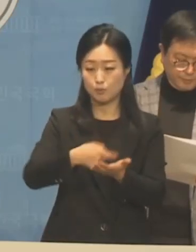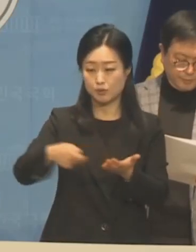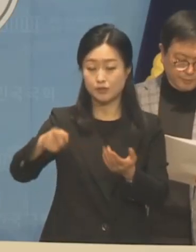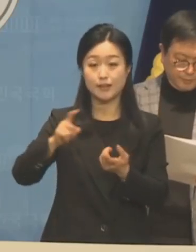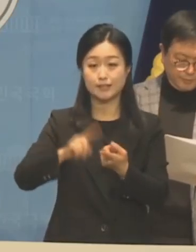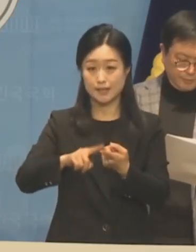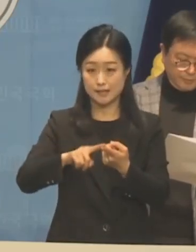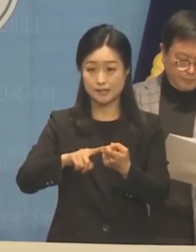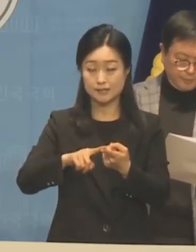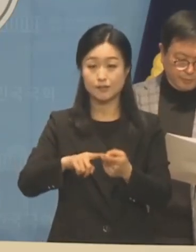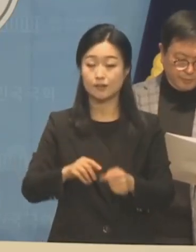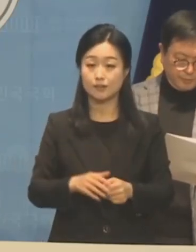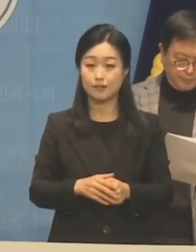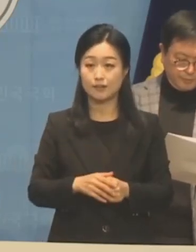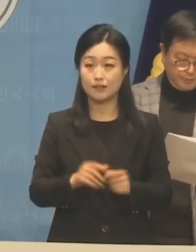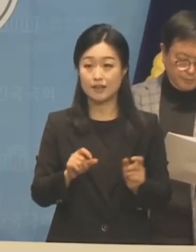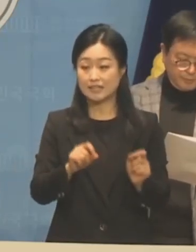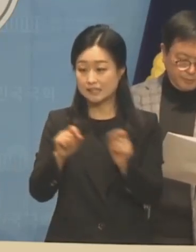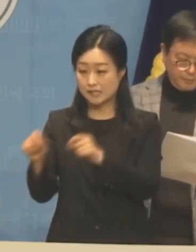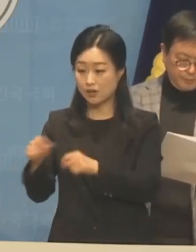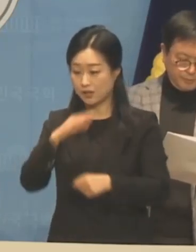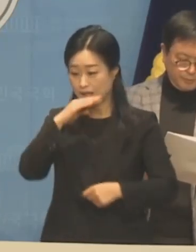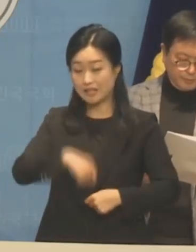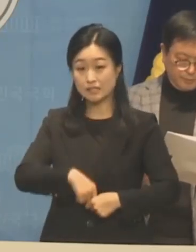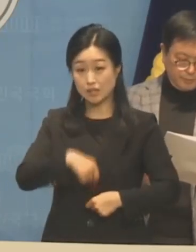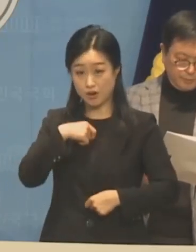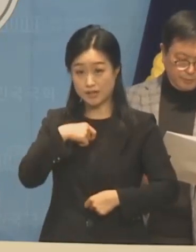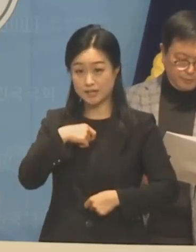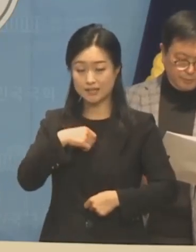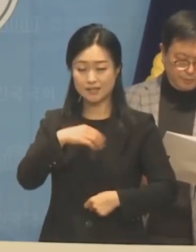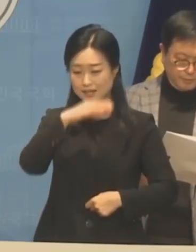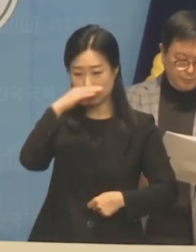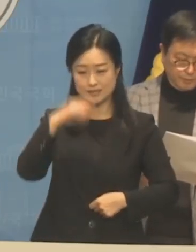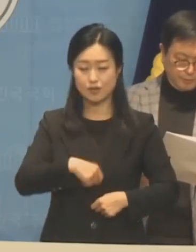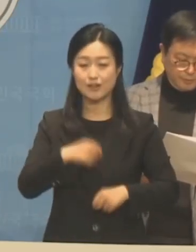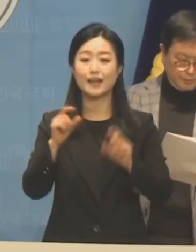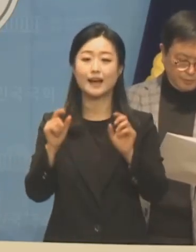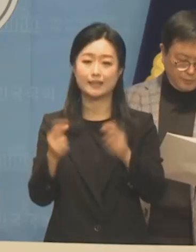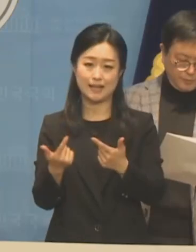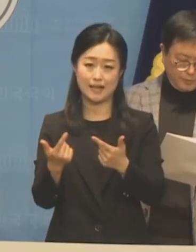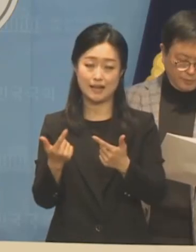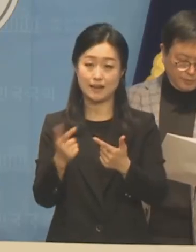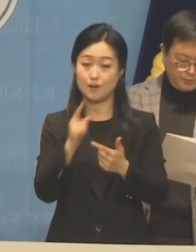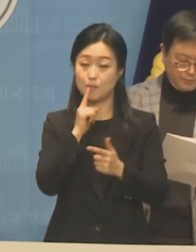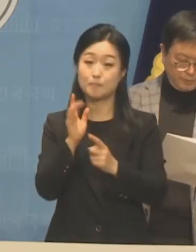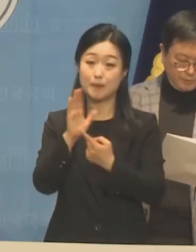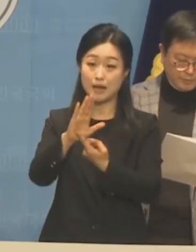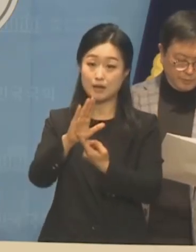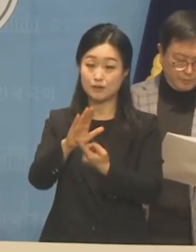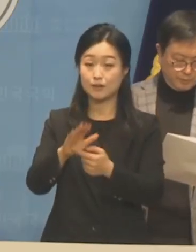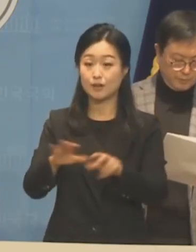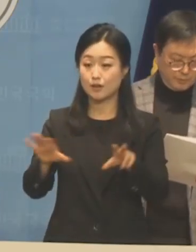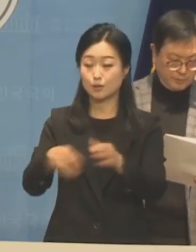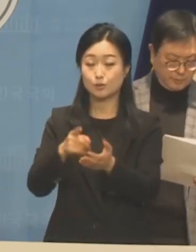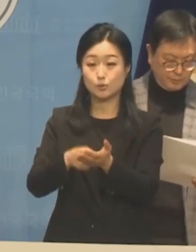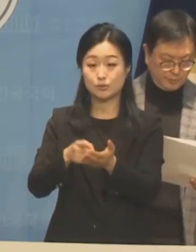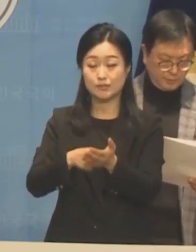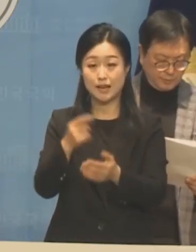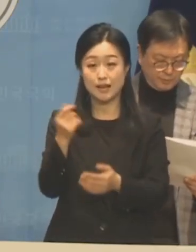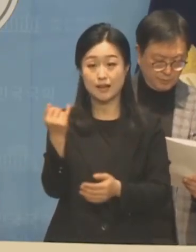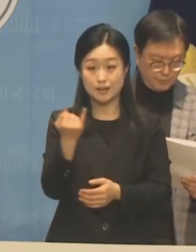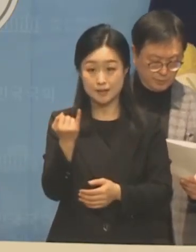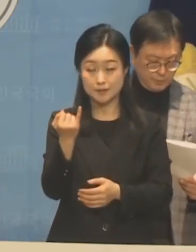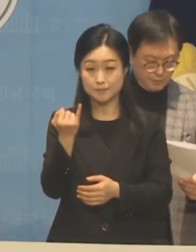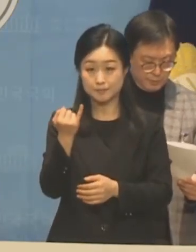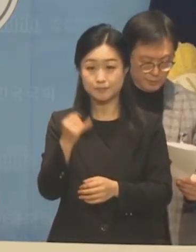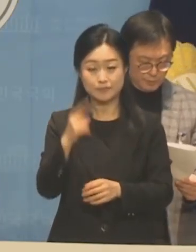대해 지연된 정의는 정의가 아니다라며 취임한 문시연 현 총장은 연구윤리위